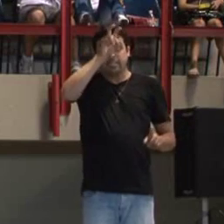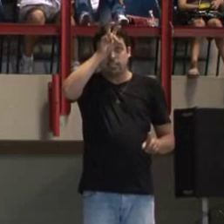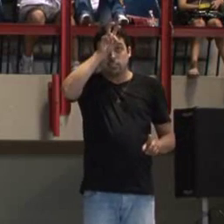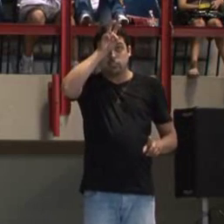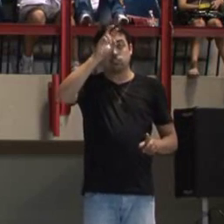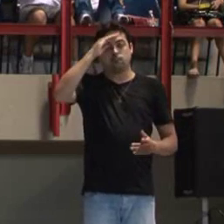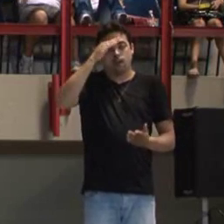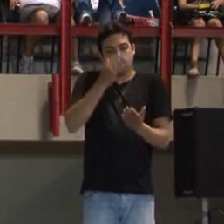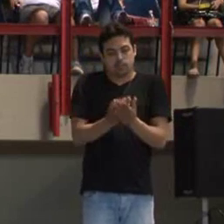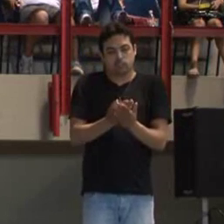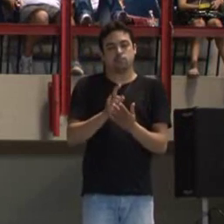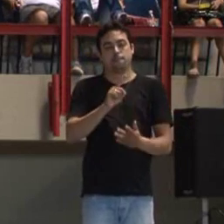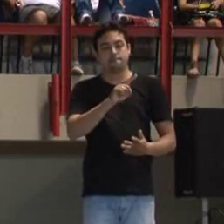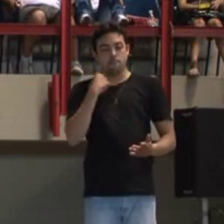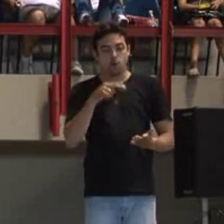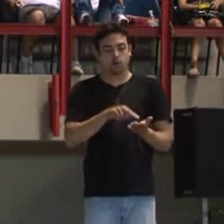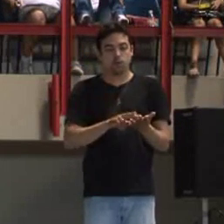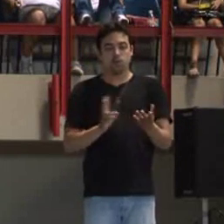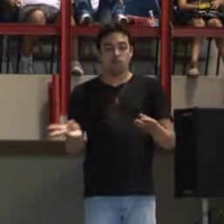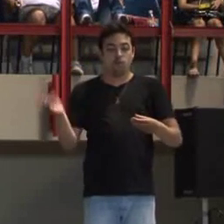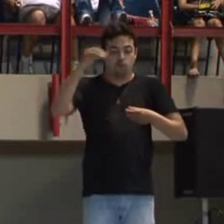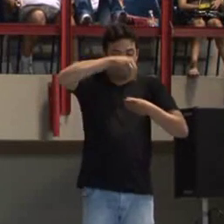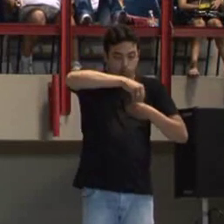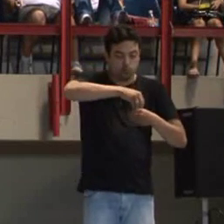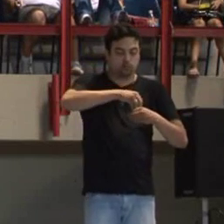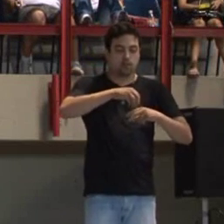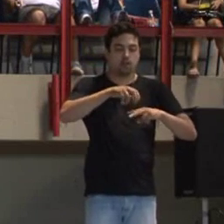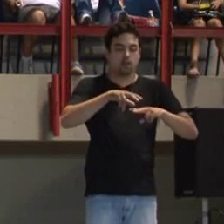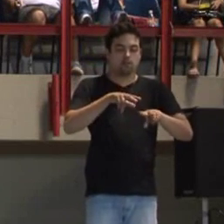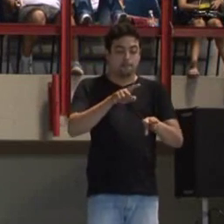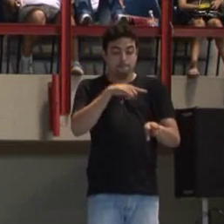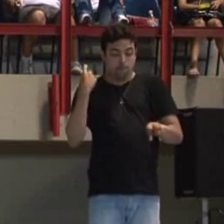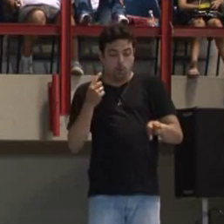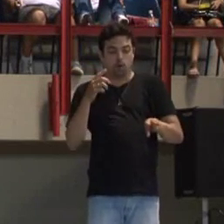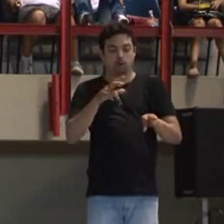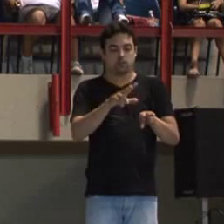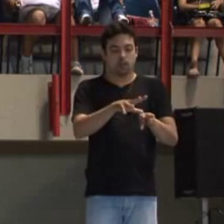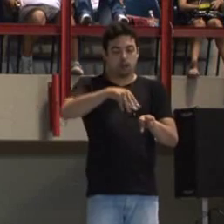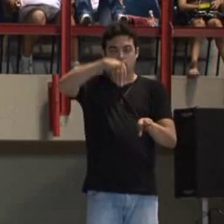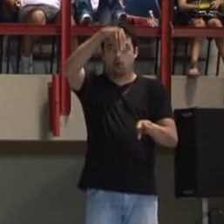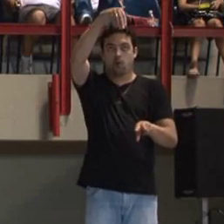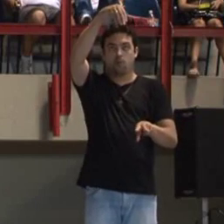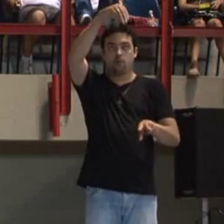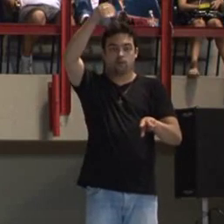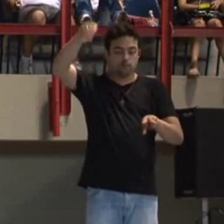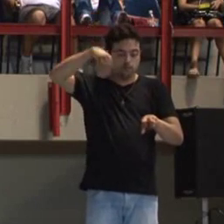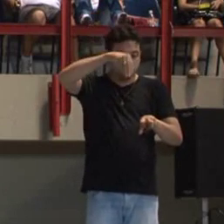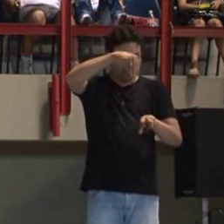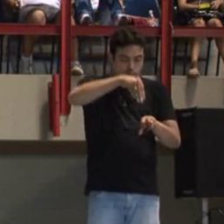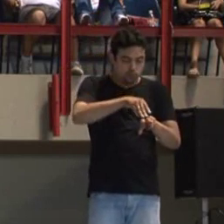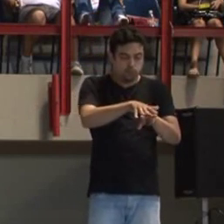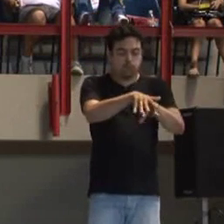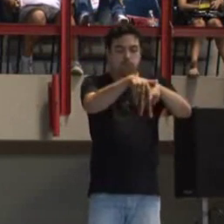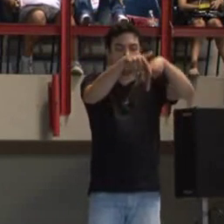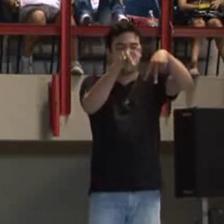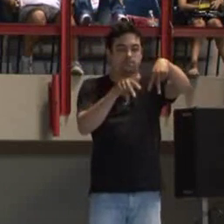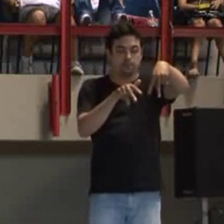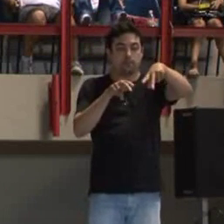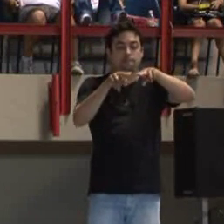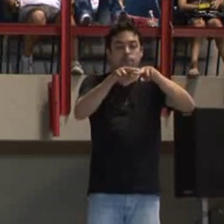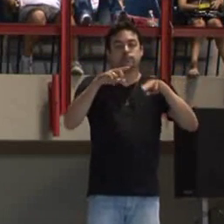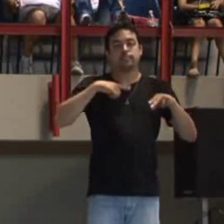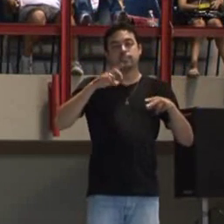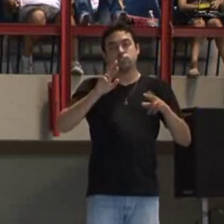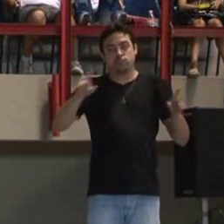Quando você morre, você volta para o seu corpo. Então, eles acreditam que você tem que mumificar. Tem